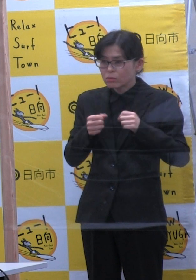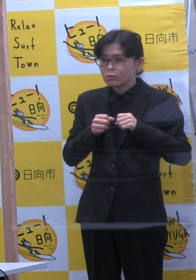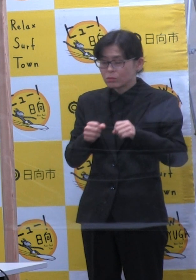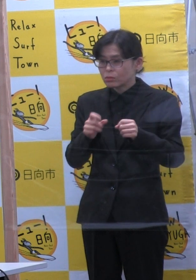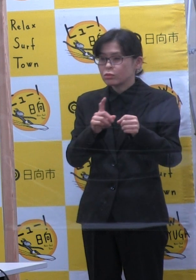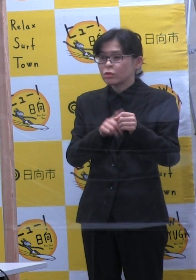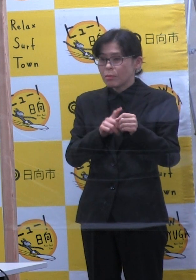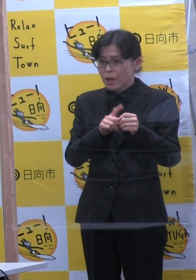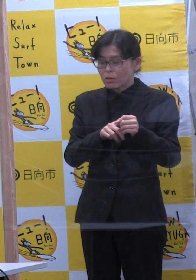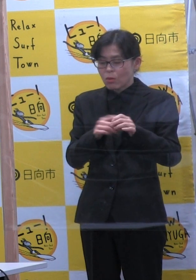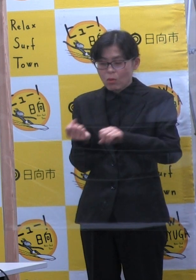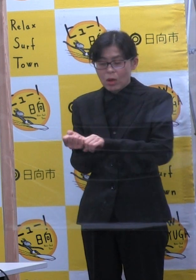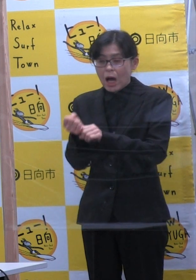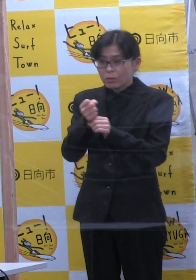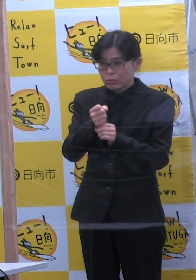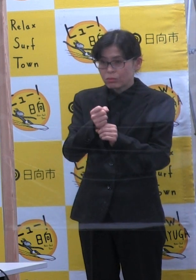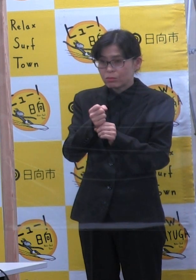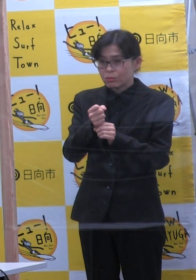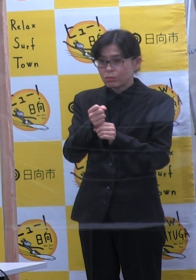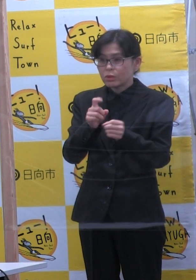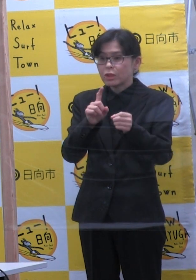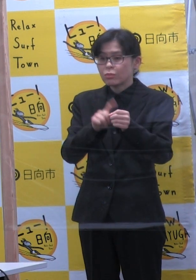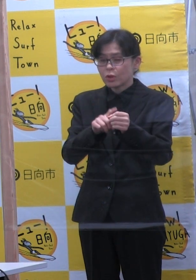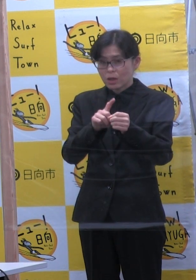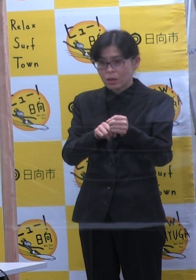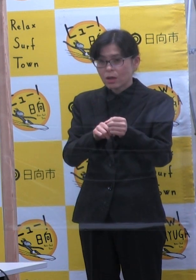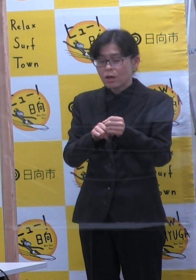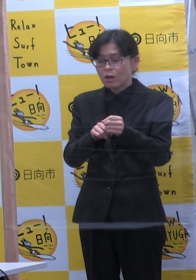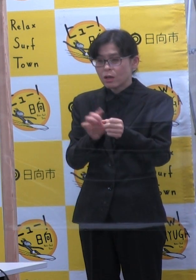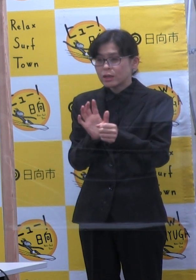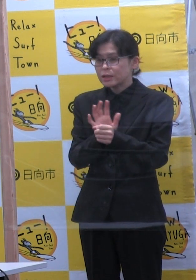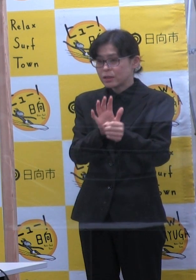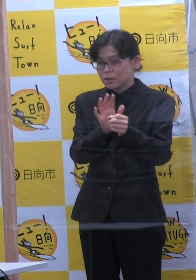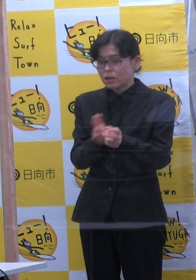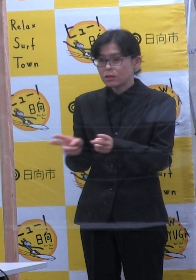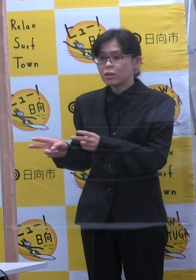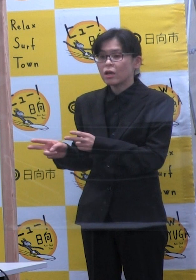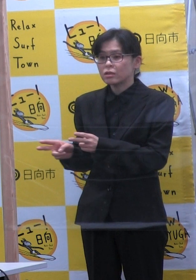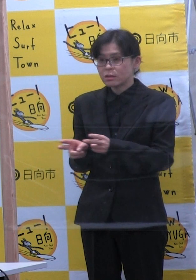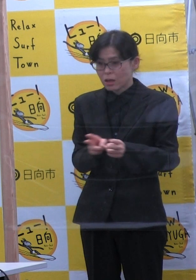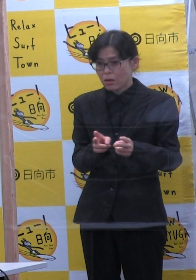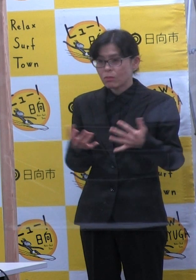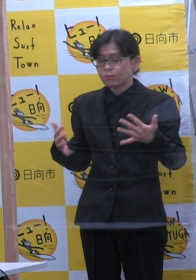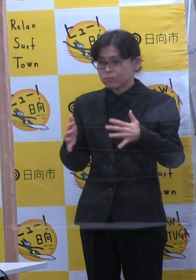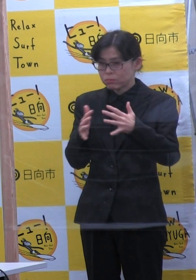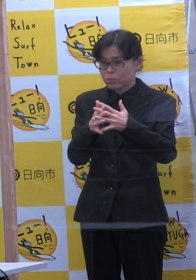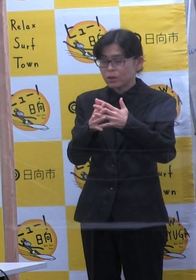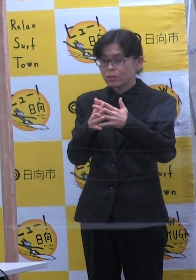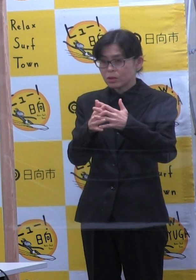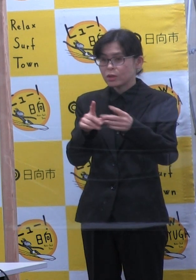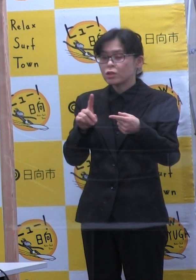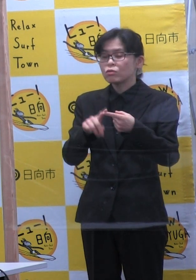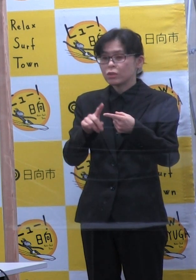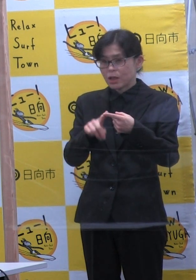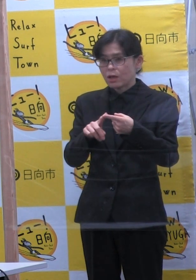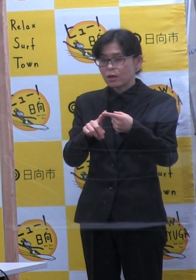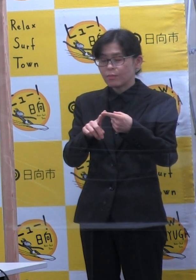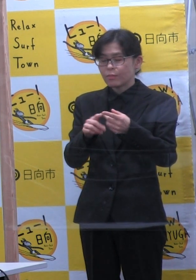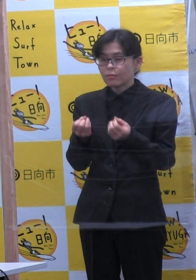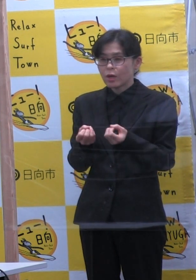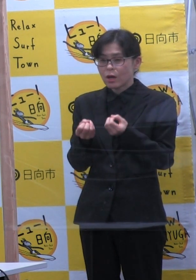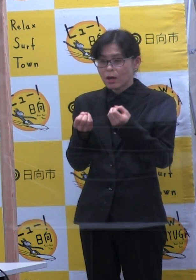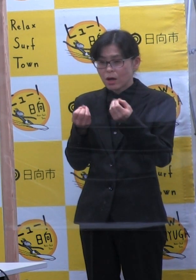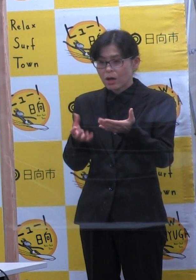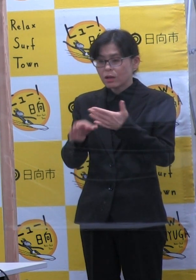被害からの回復に向けた総合支援体制を構築することについて新た